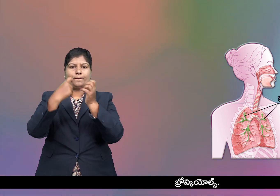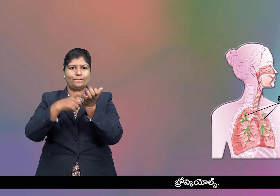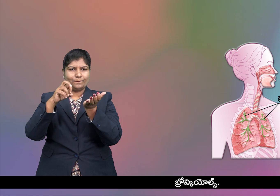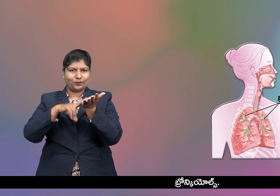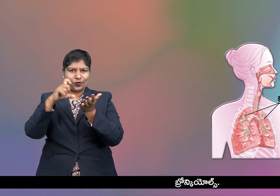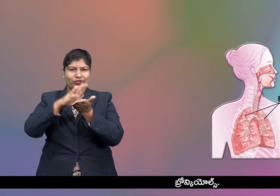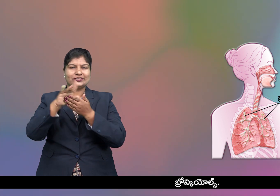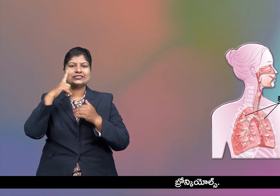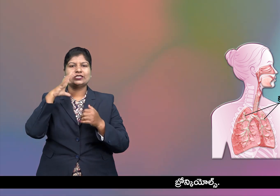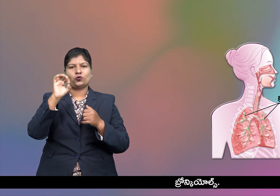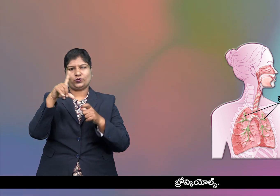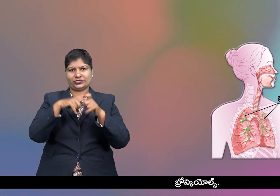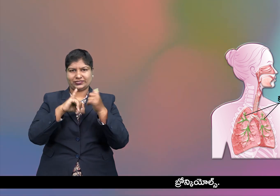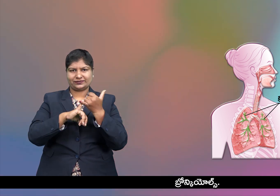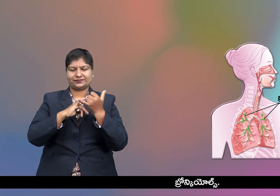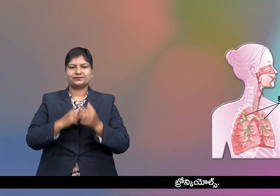బ్రోన్కియోల్స్.